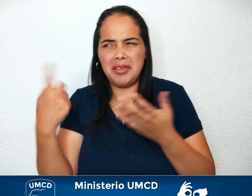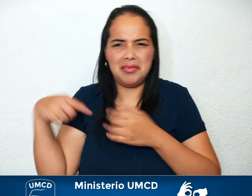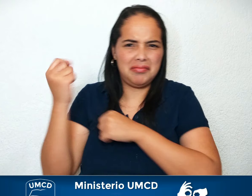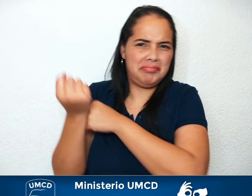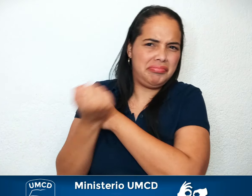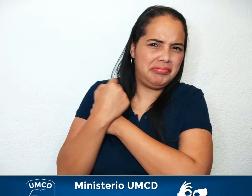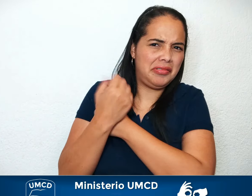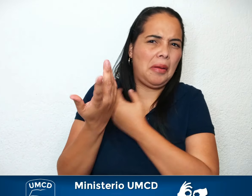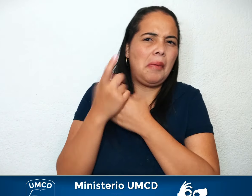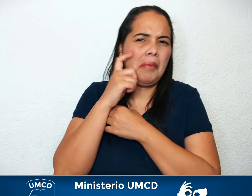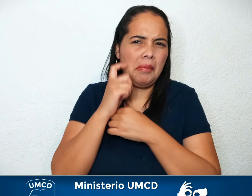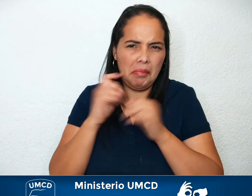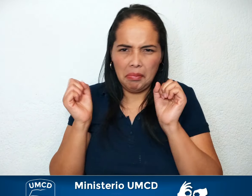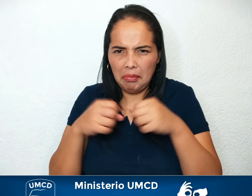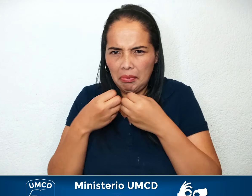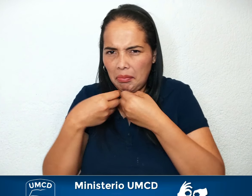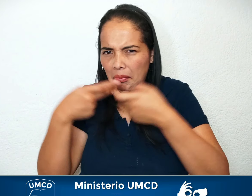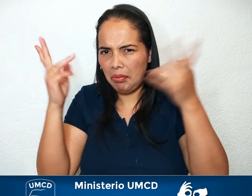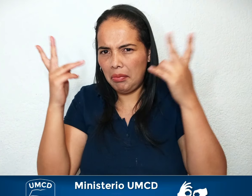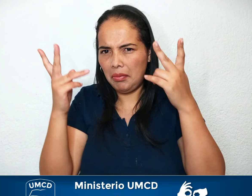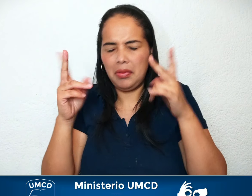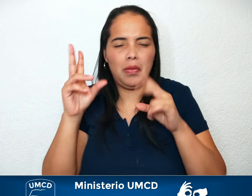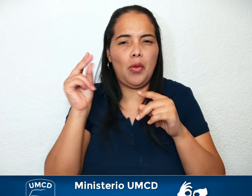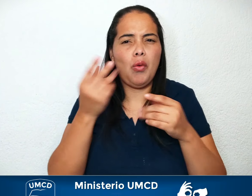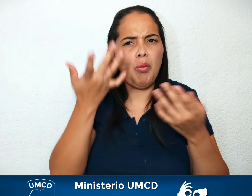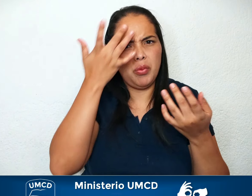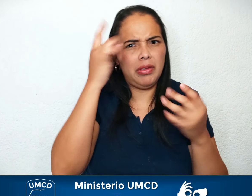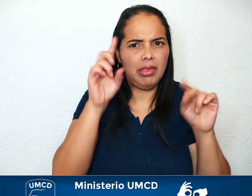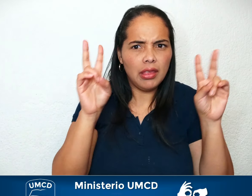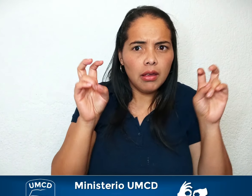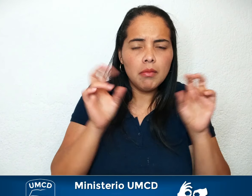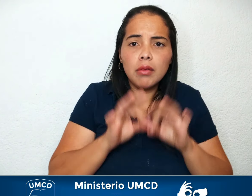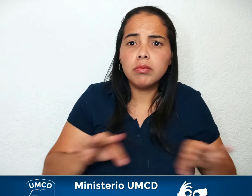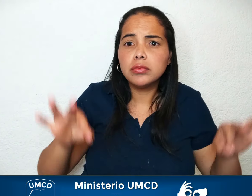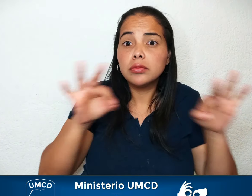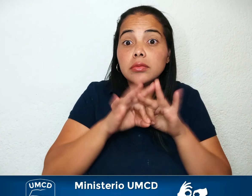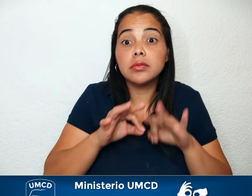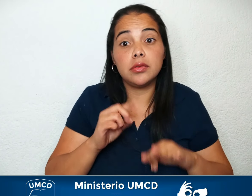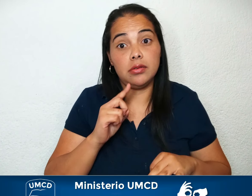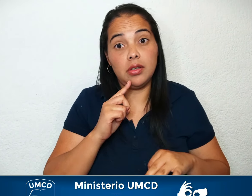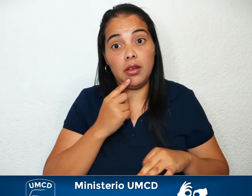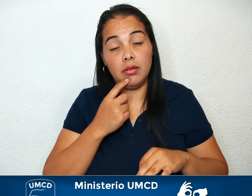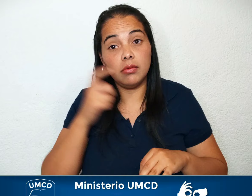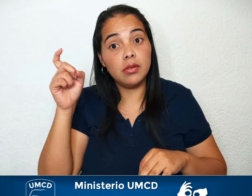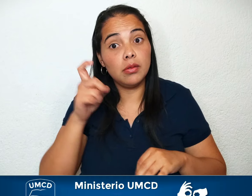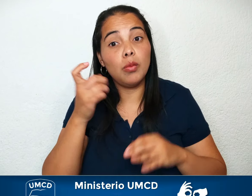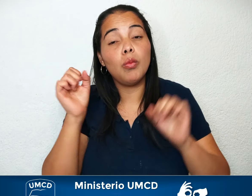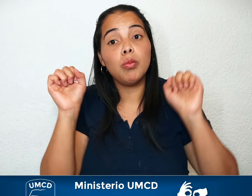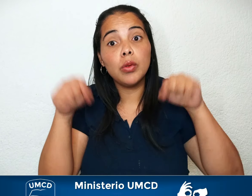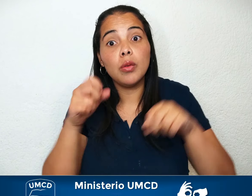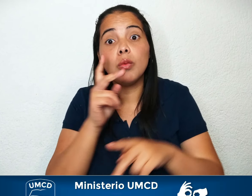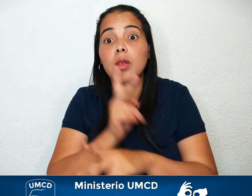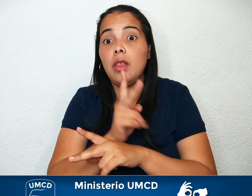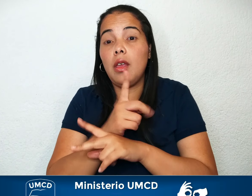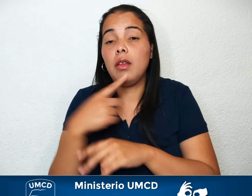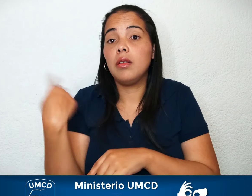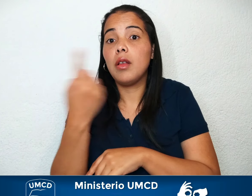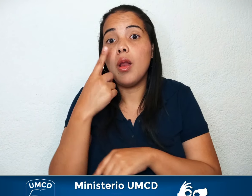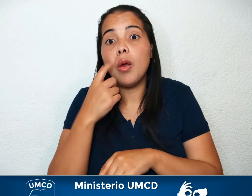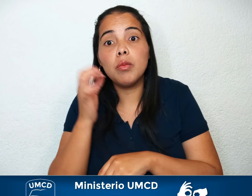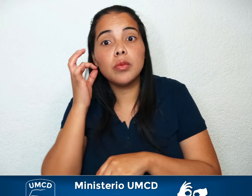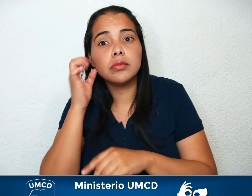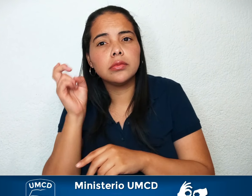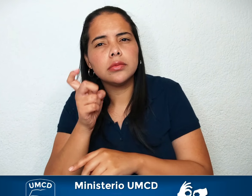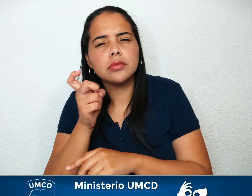del rechazo que se puede tener ante un tema tan serio, pero tan relevante, que está afectando la vida moral